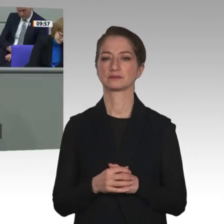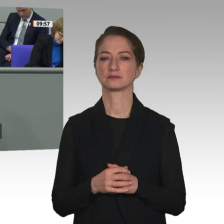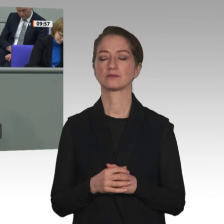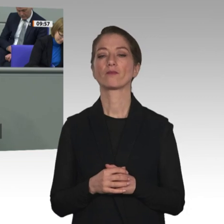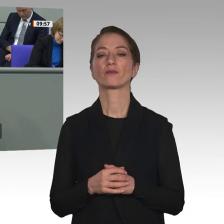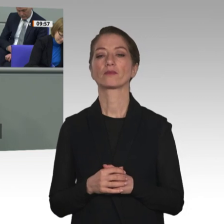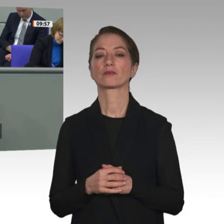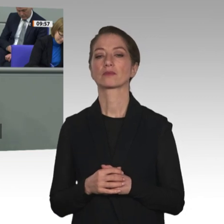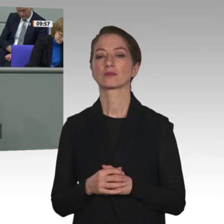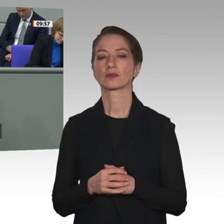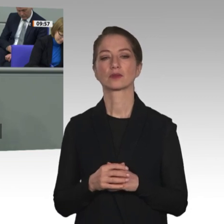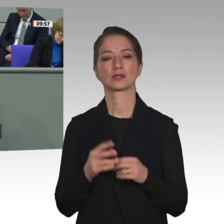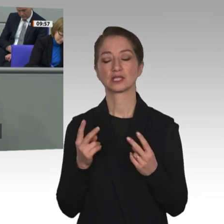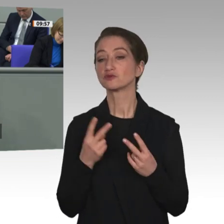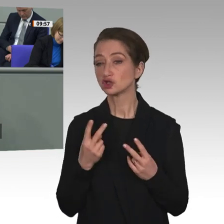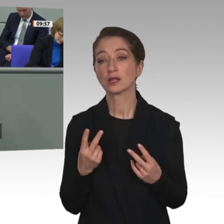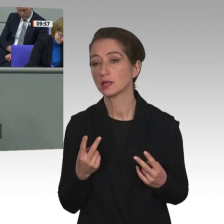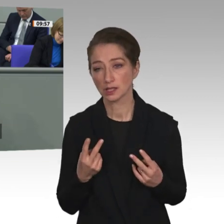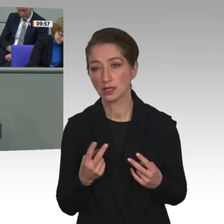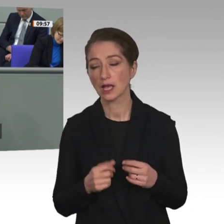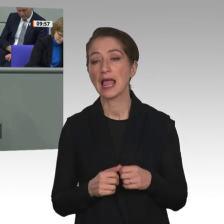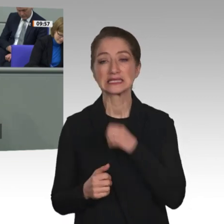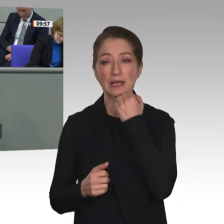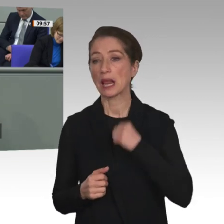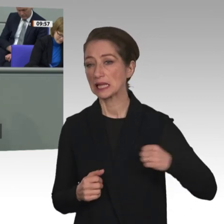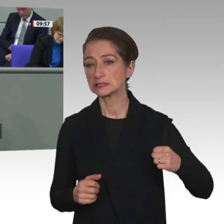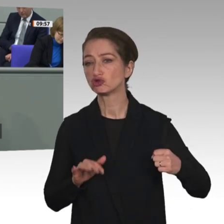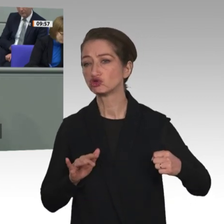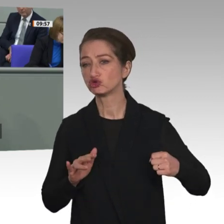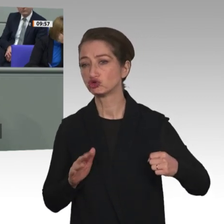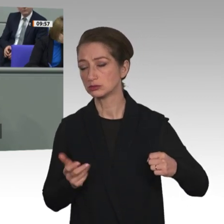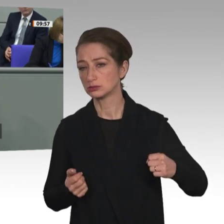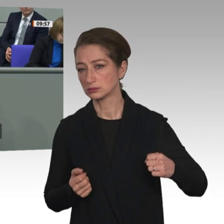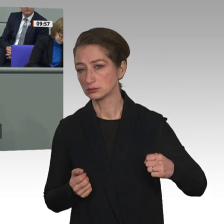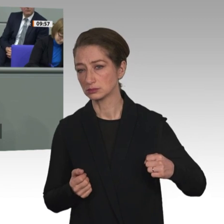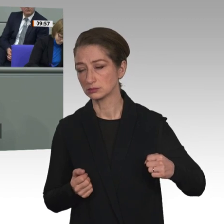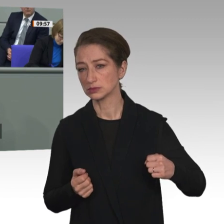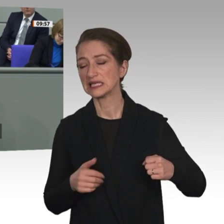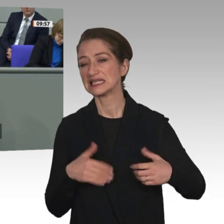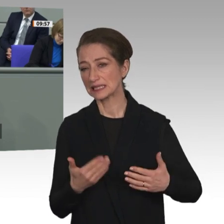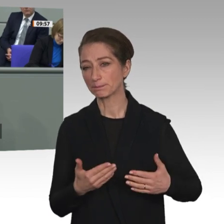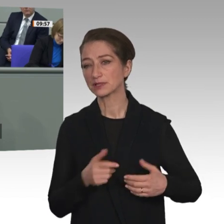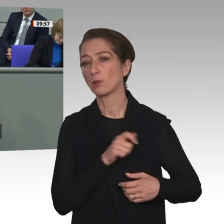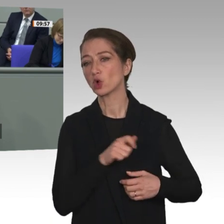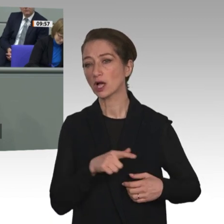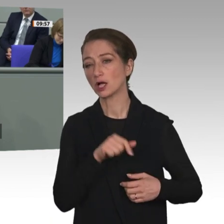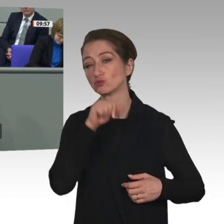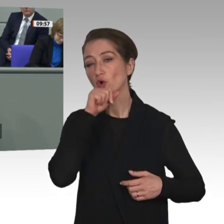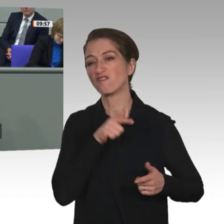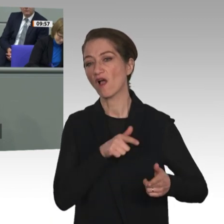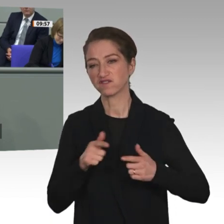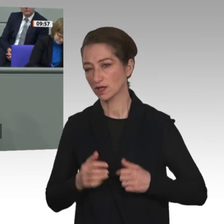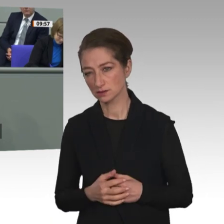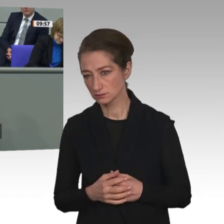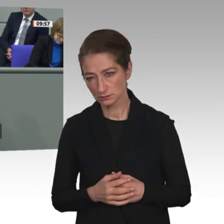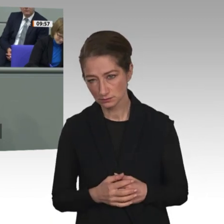Natürlich haben wir auch Linksextremismus. Wir haben die Reichsbürger, die sehr waffenaffin sind. Wir haben nach wie vor